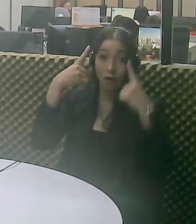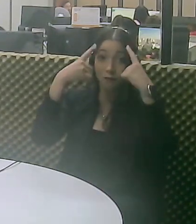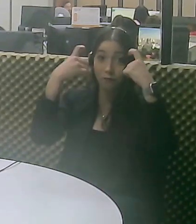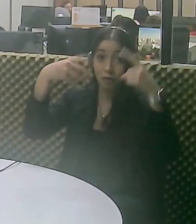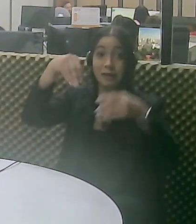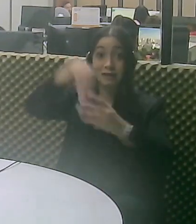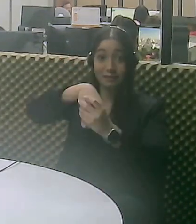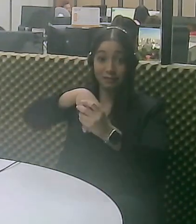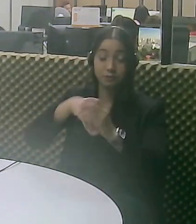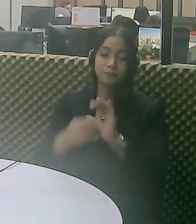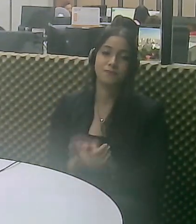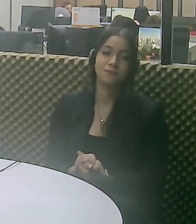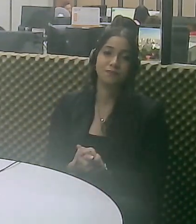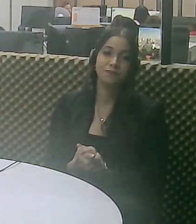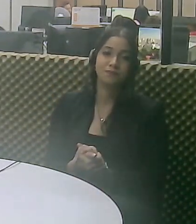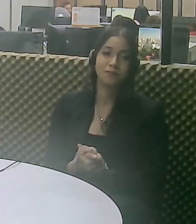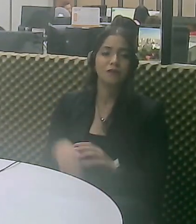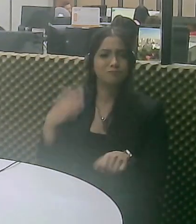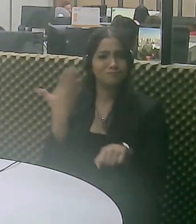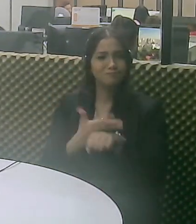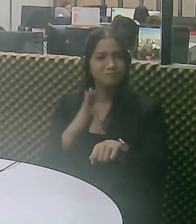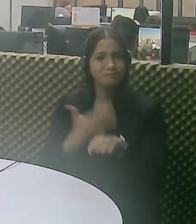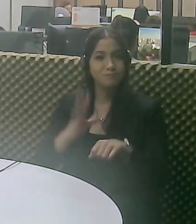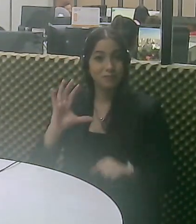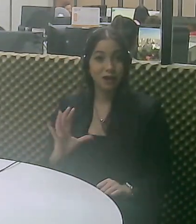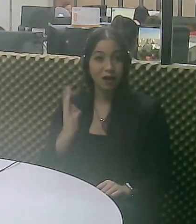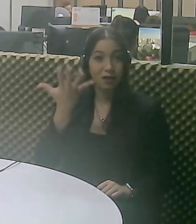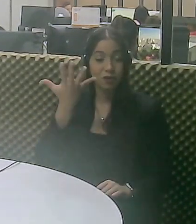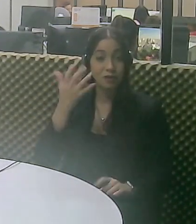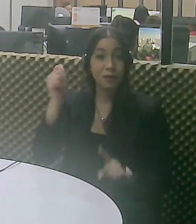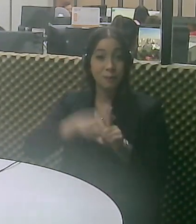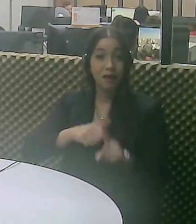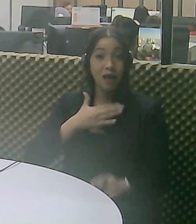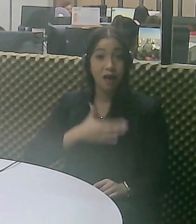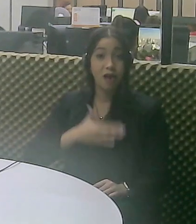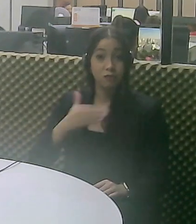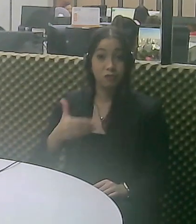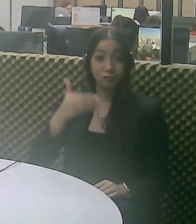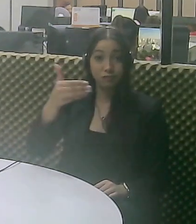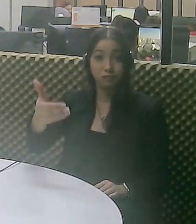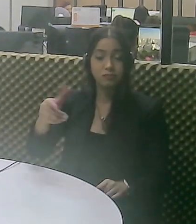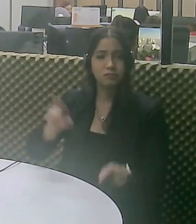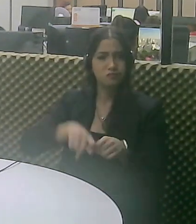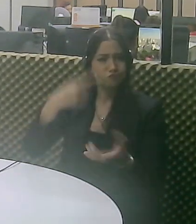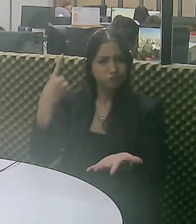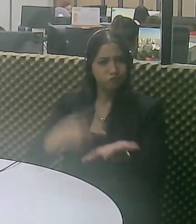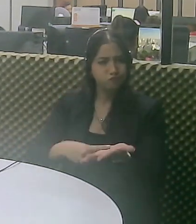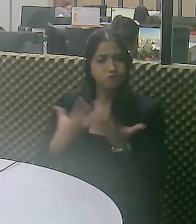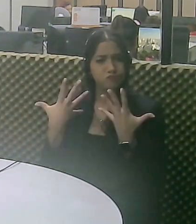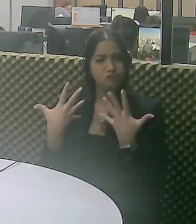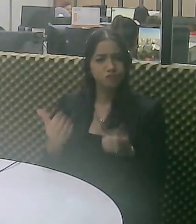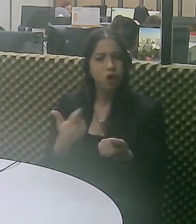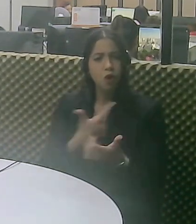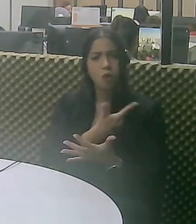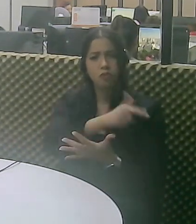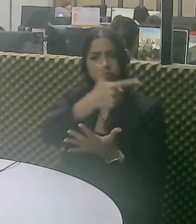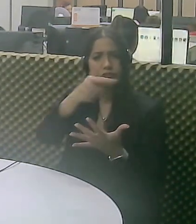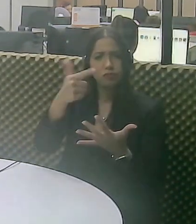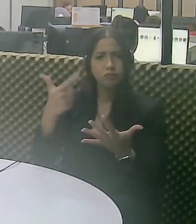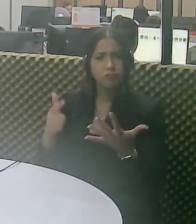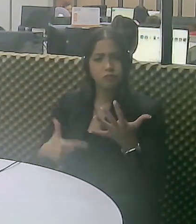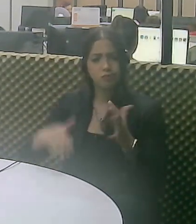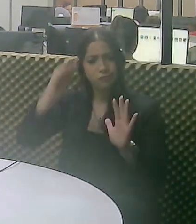suas dependências. Após o treinamento, que acontecerá no próximo mês de agosto, e comprometimento da adoção de outras medidas,